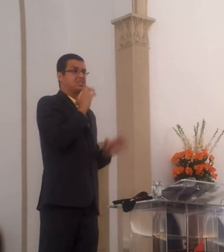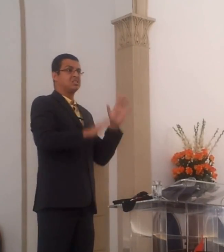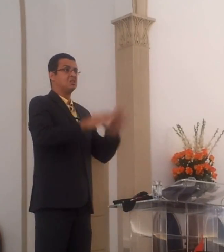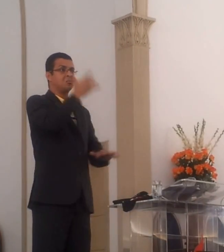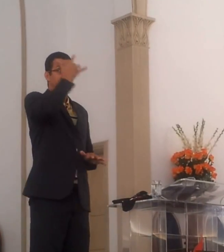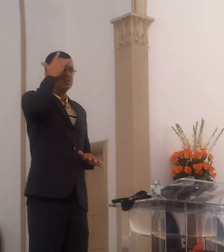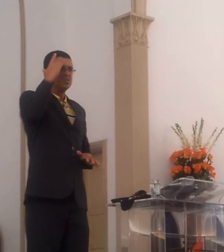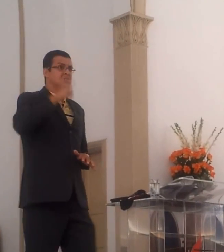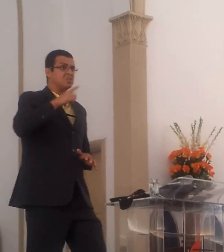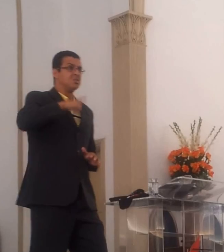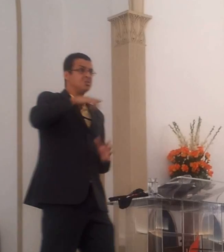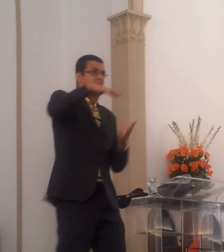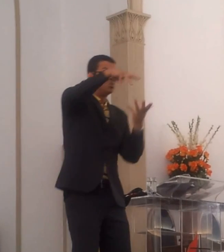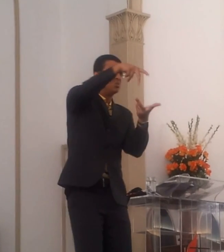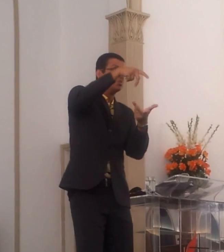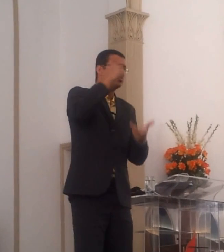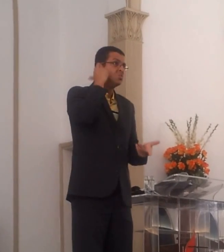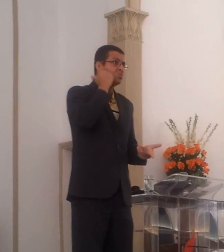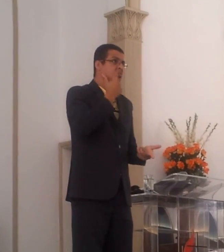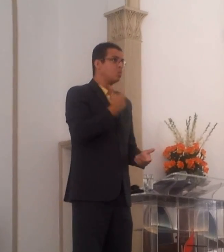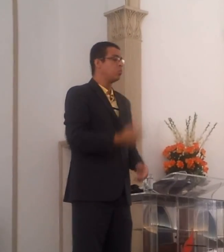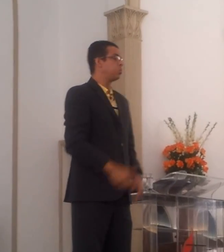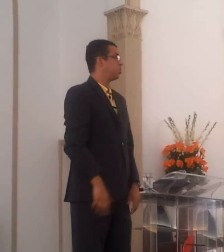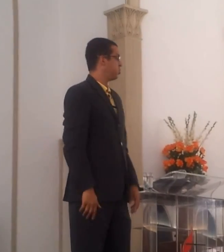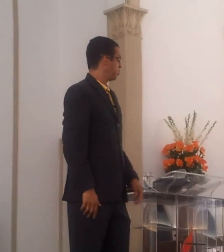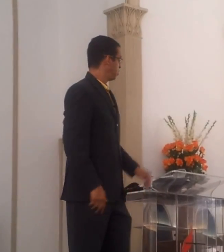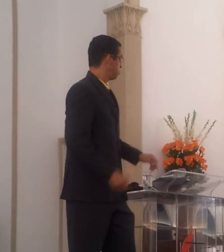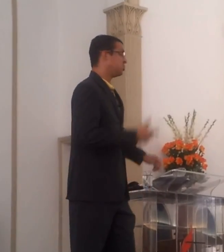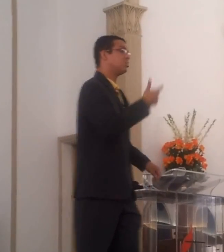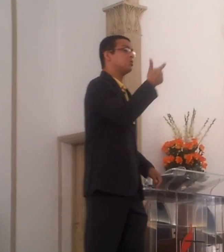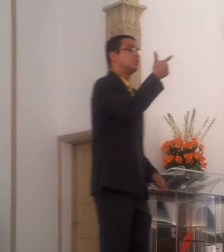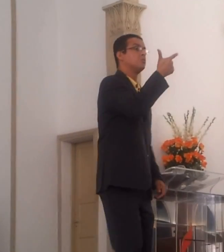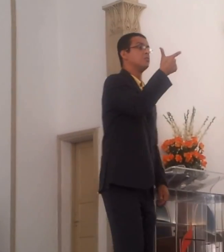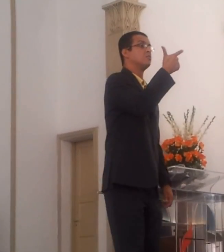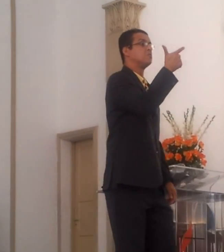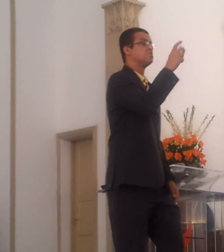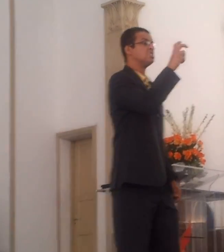cura para os surdos, transformação para os surdos. No mundo todo existem muitos surdos. Uf, do céu.